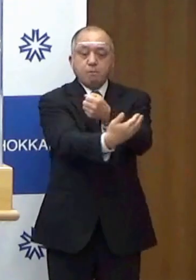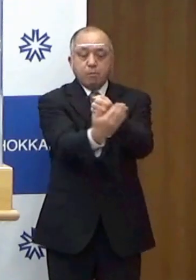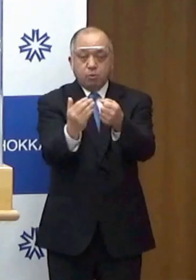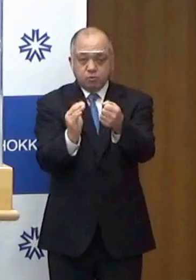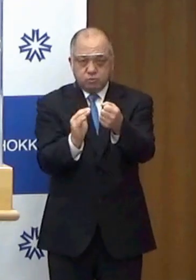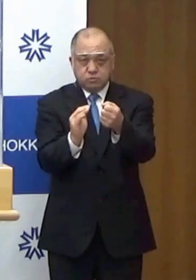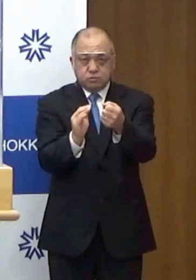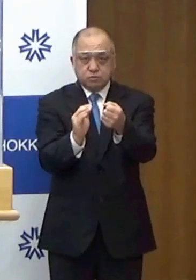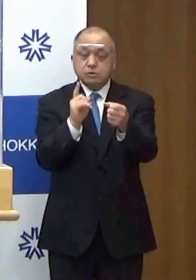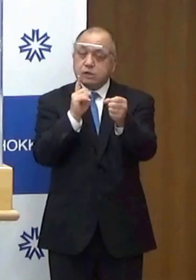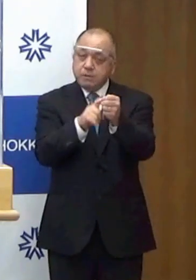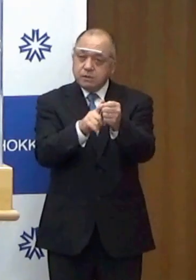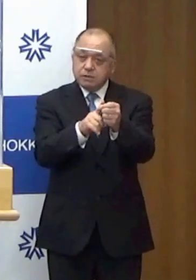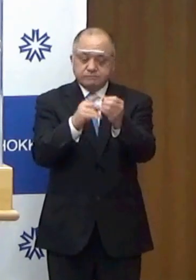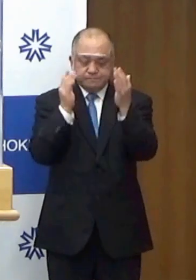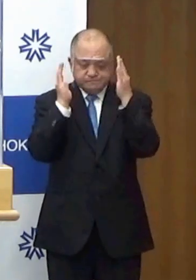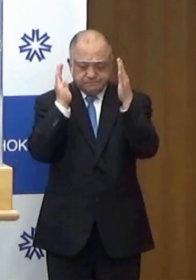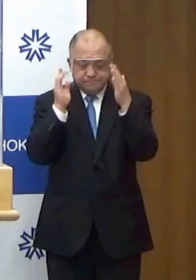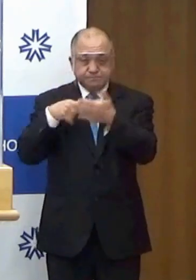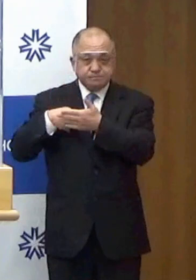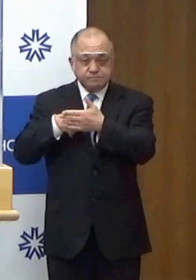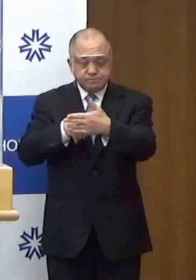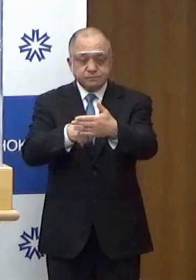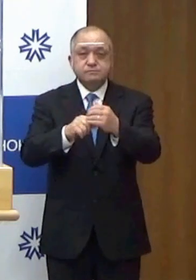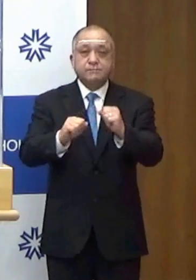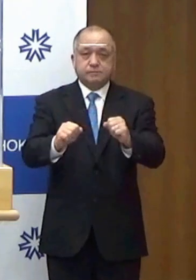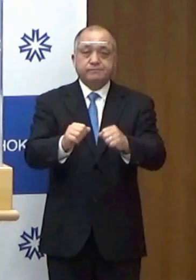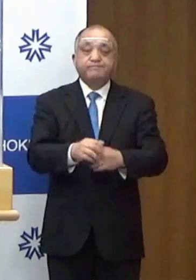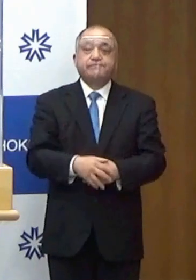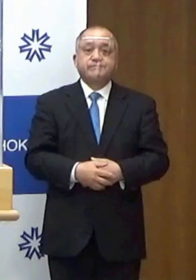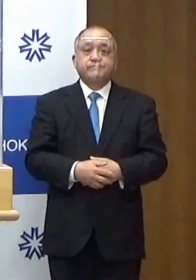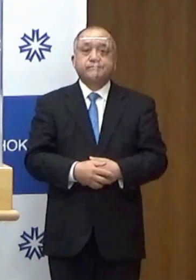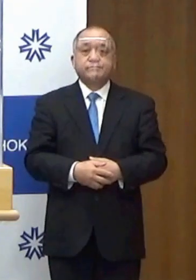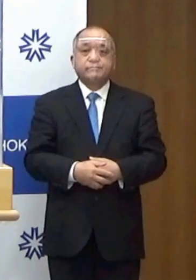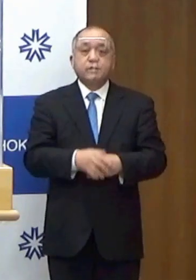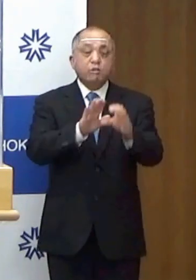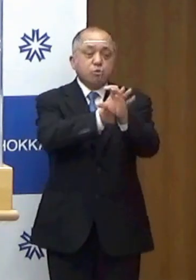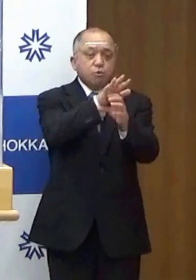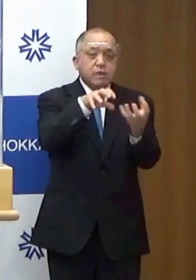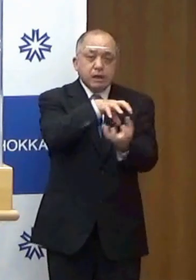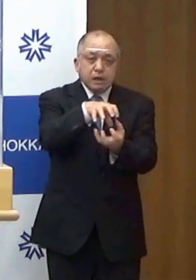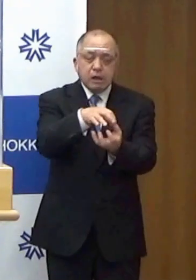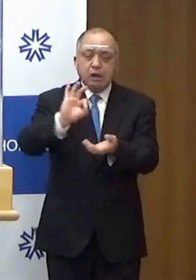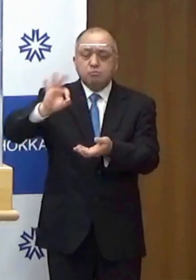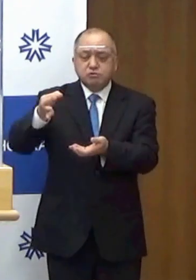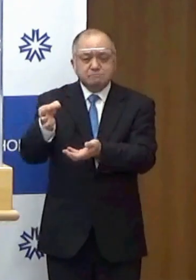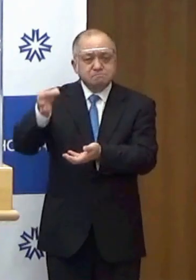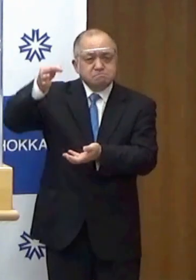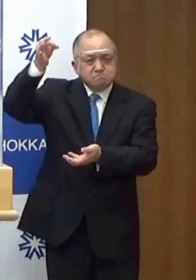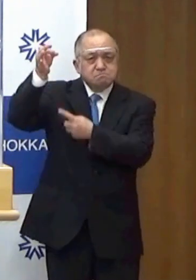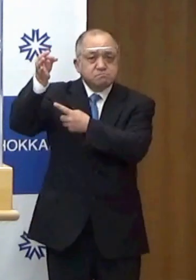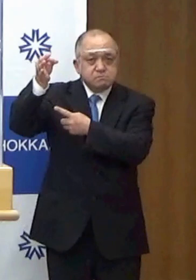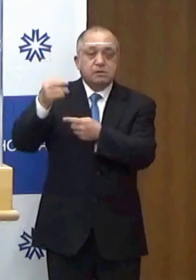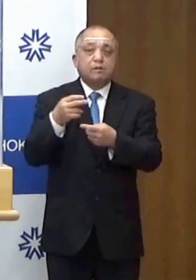く、このために全力を尽くしてまいります。またコロナ禍、物価高騰などによって道